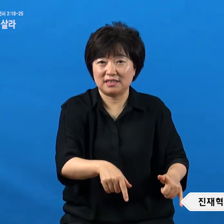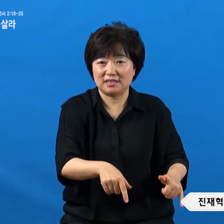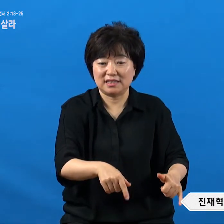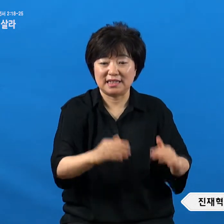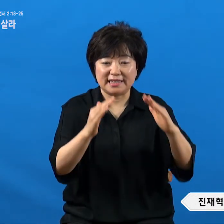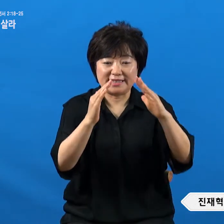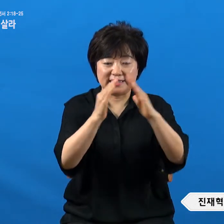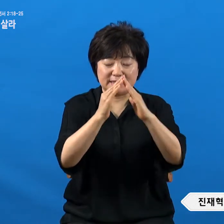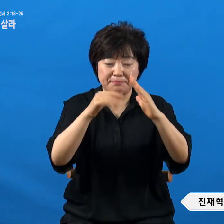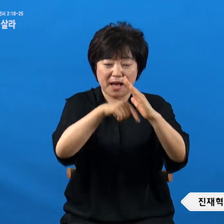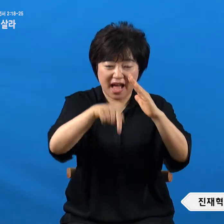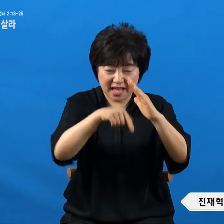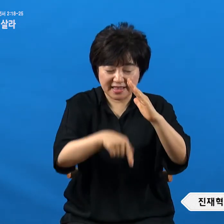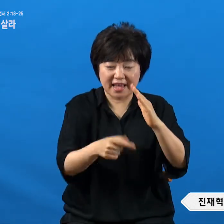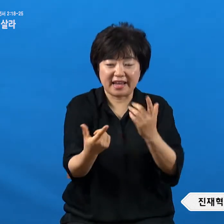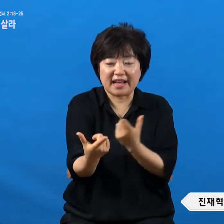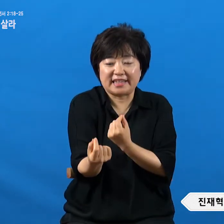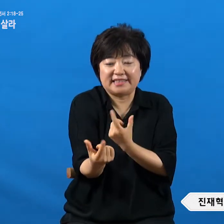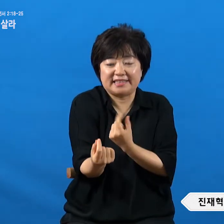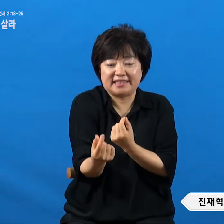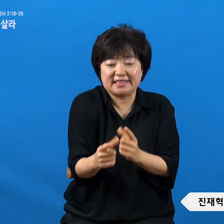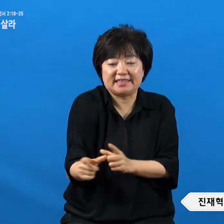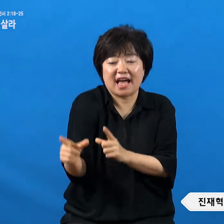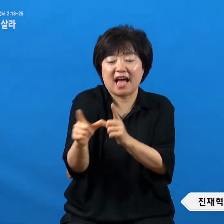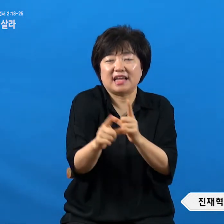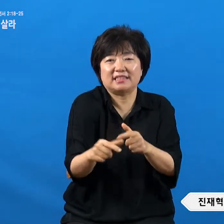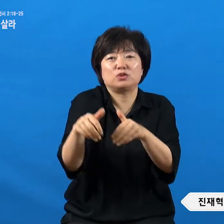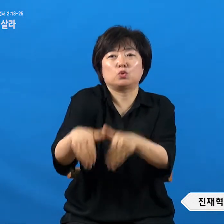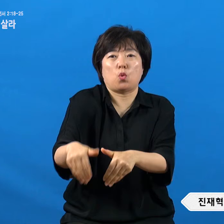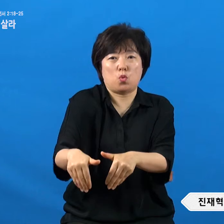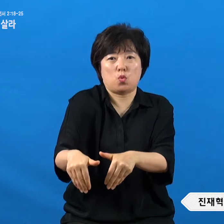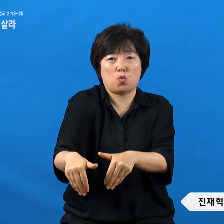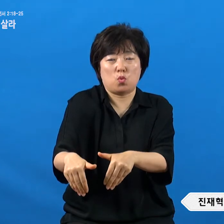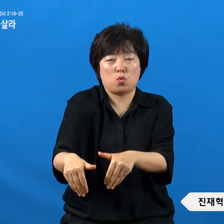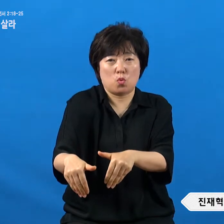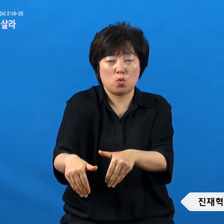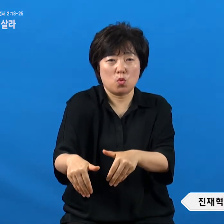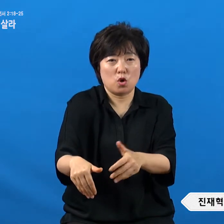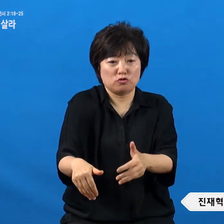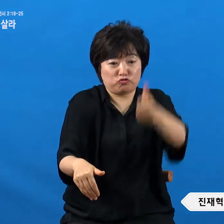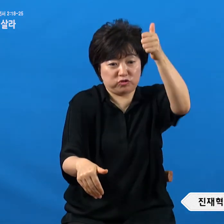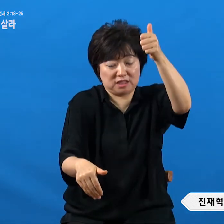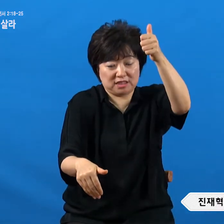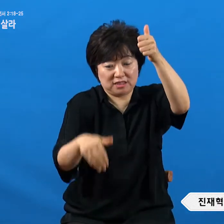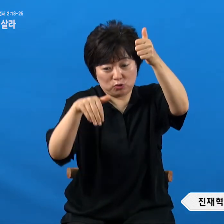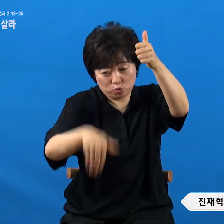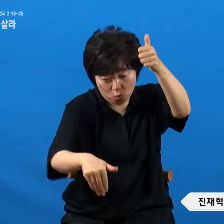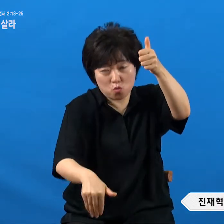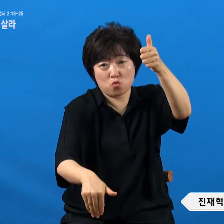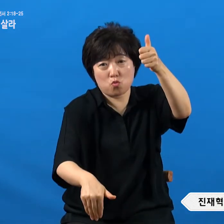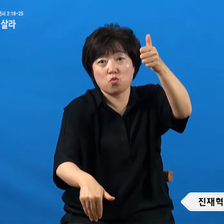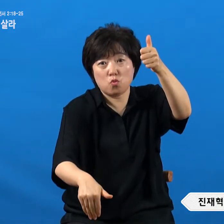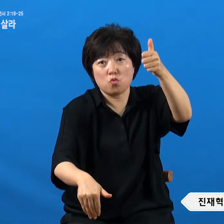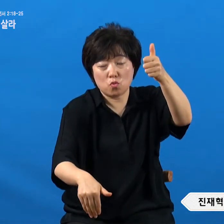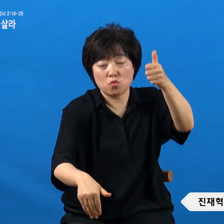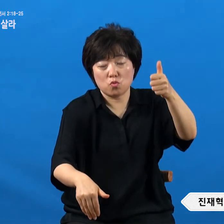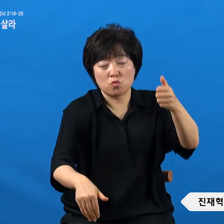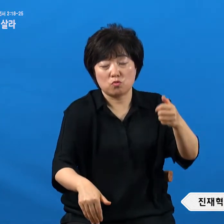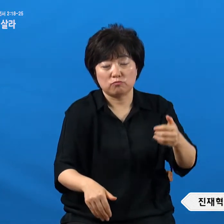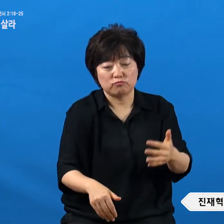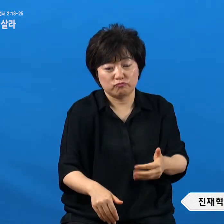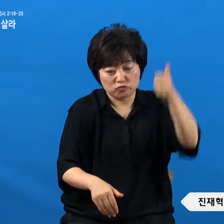것은 집안에 함께 기거하고 있는 종들, 종속의 관계 가운데 신분의 한